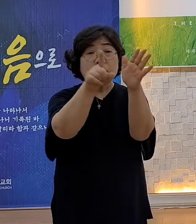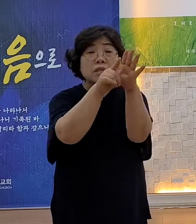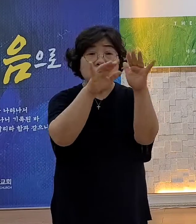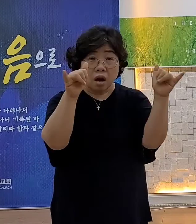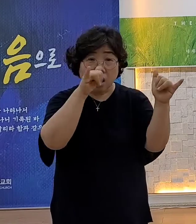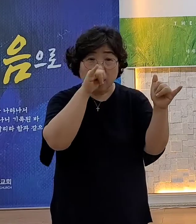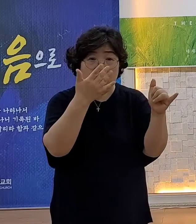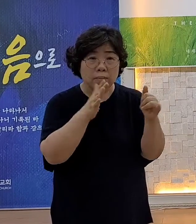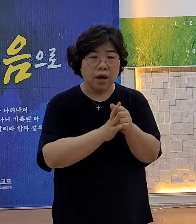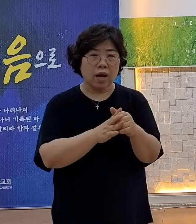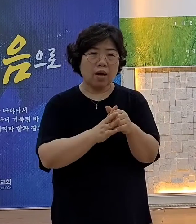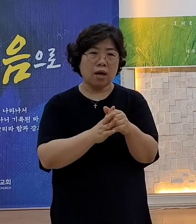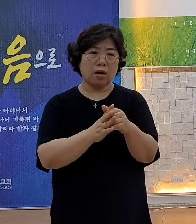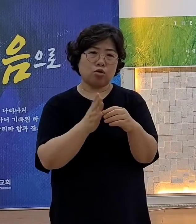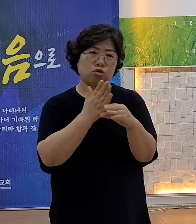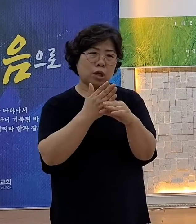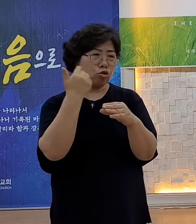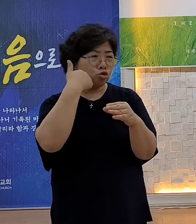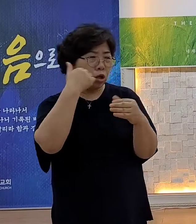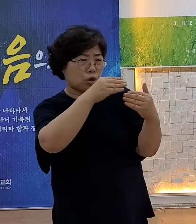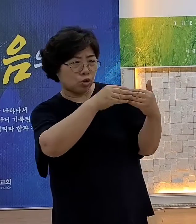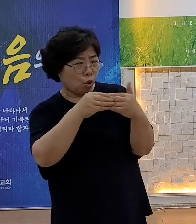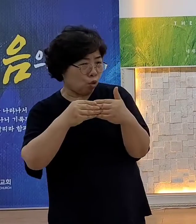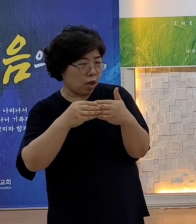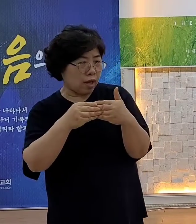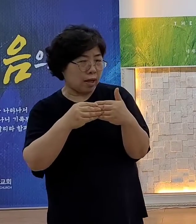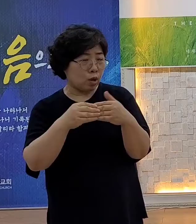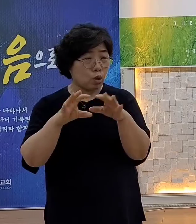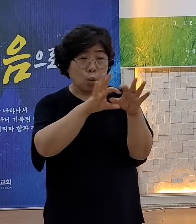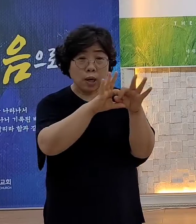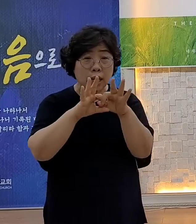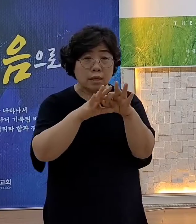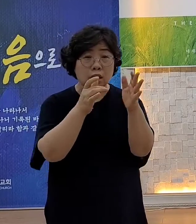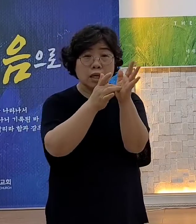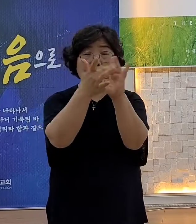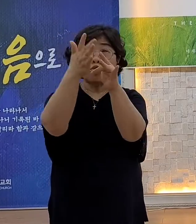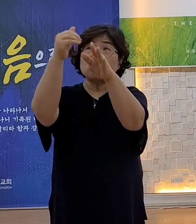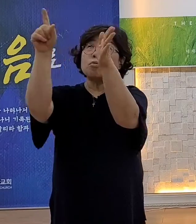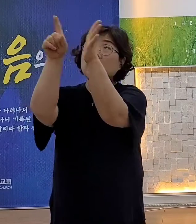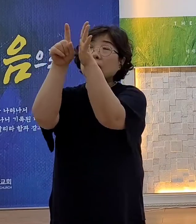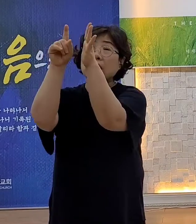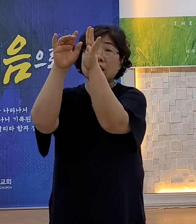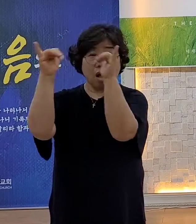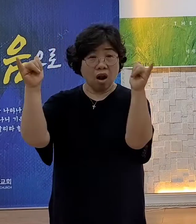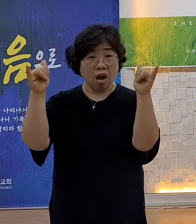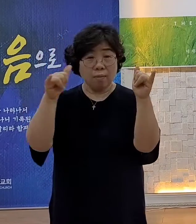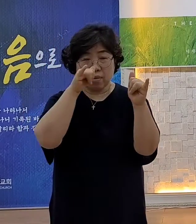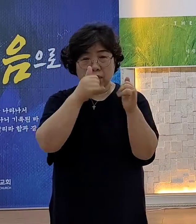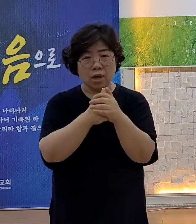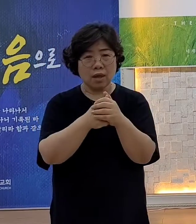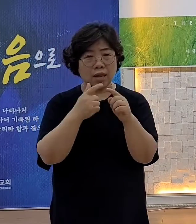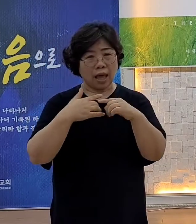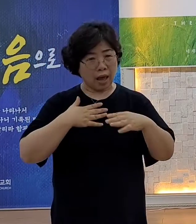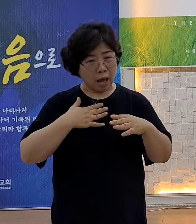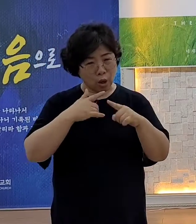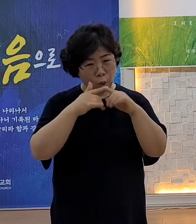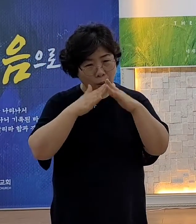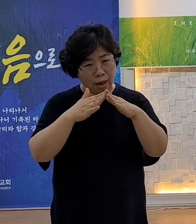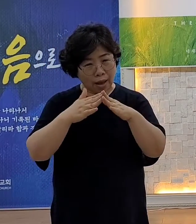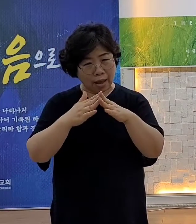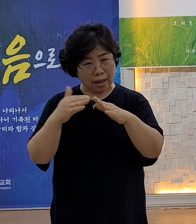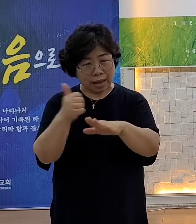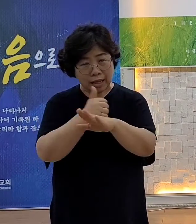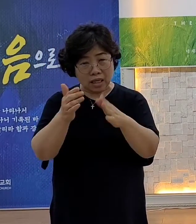그냥 중간에 누군가의 전도를 받고 예수 믿는 분이 계시잖아요. 그분들이 나 오늘부터 교회 간다 하니까 확 바뀝니까? 안